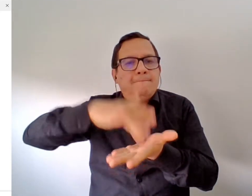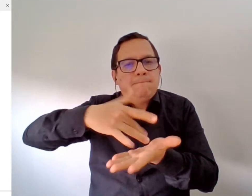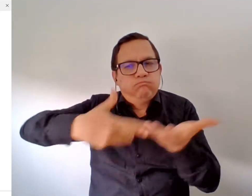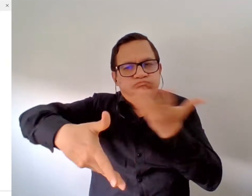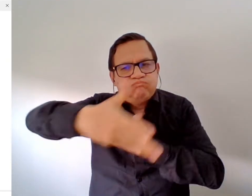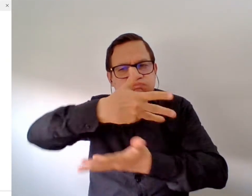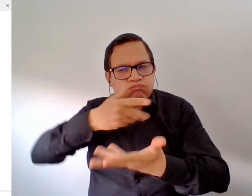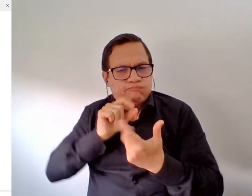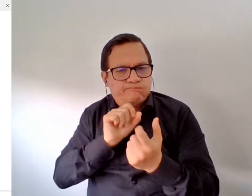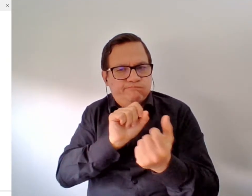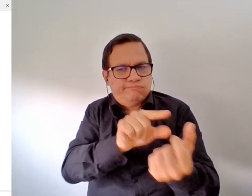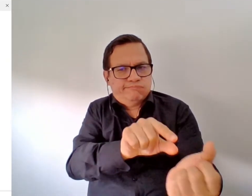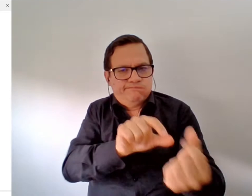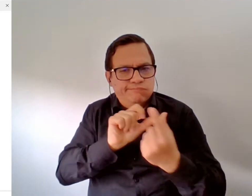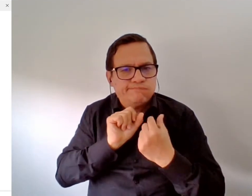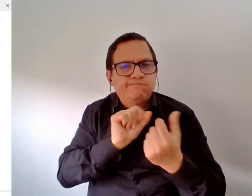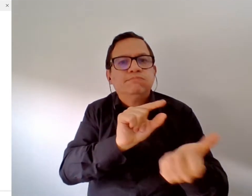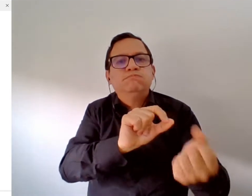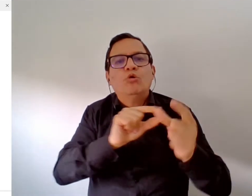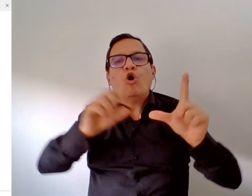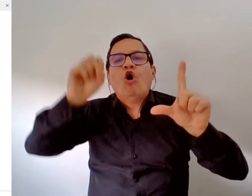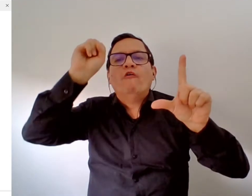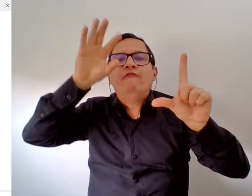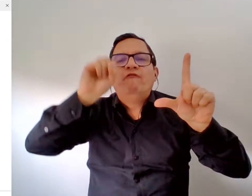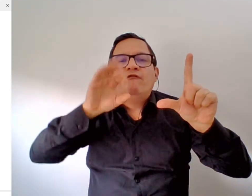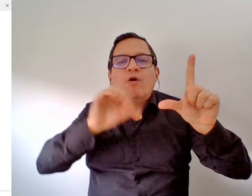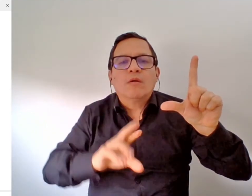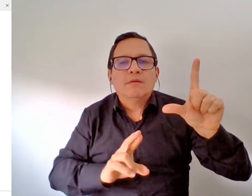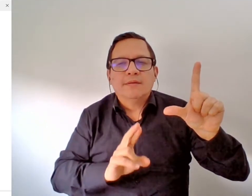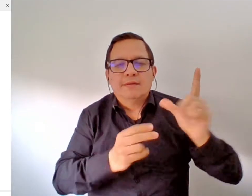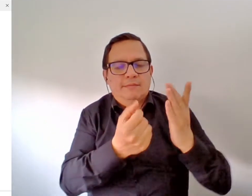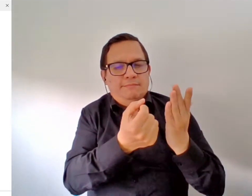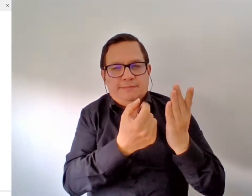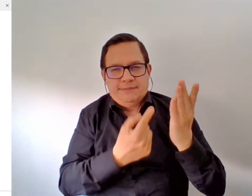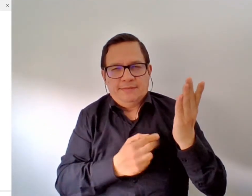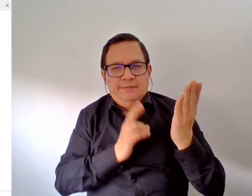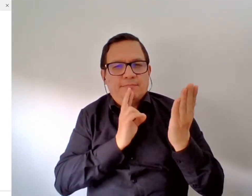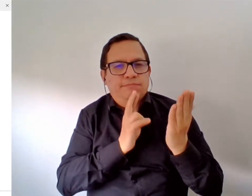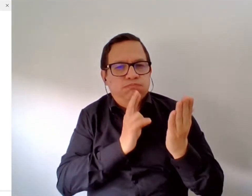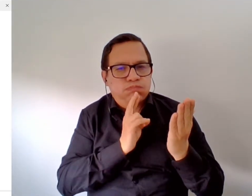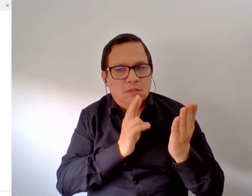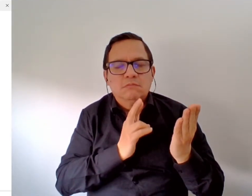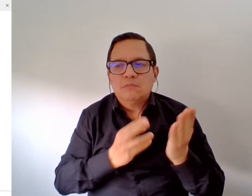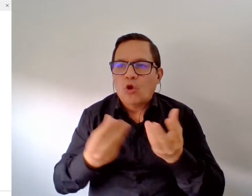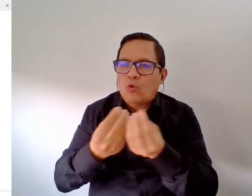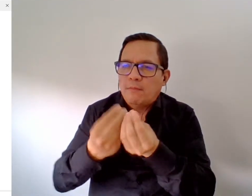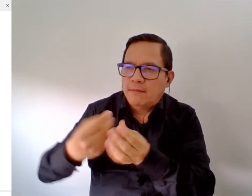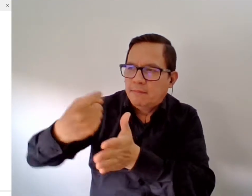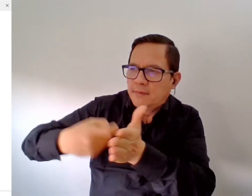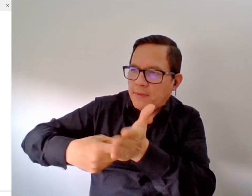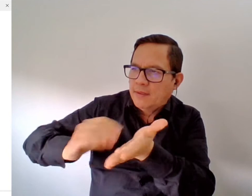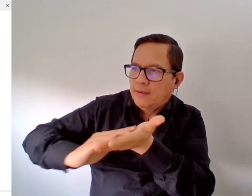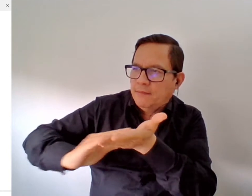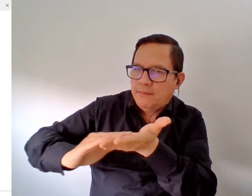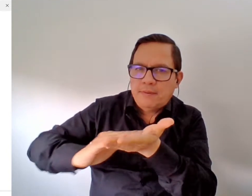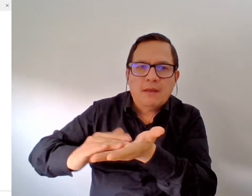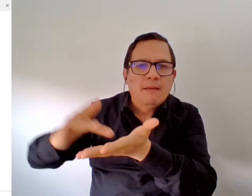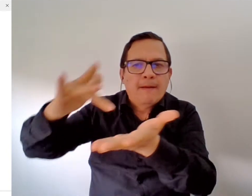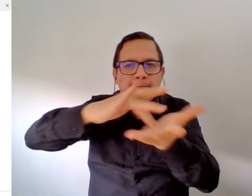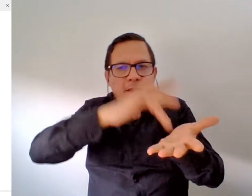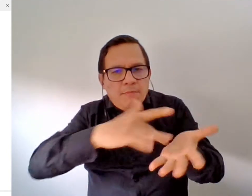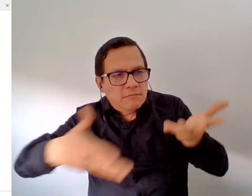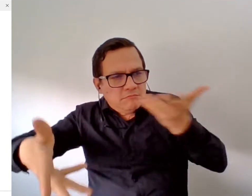participación argumentada en el foro de la actividad para responder a las preguntas y realimentar la participación de